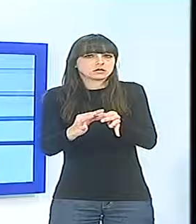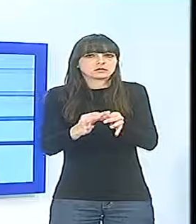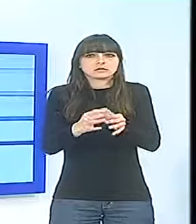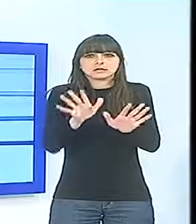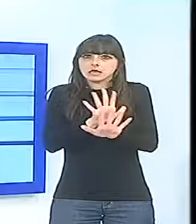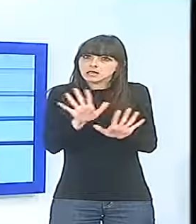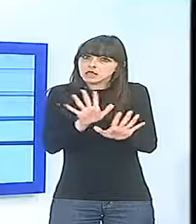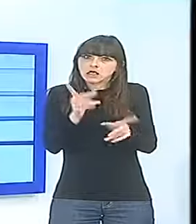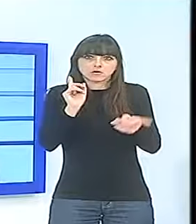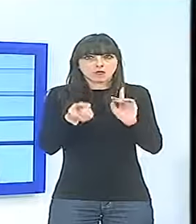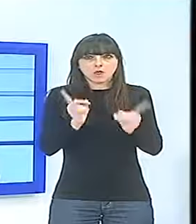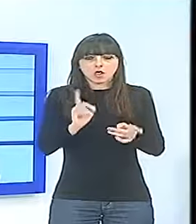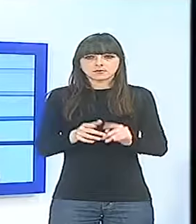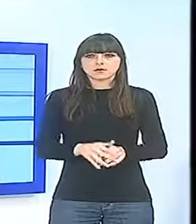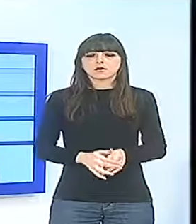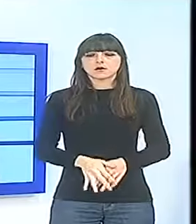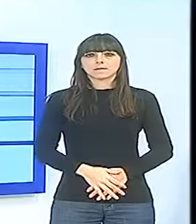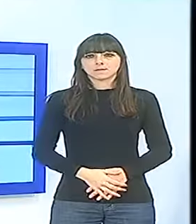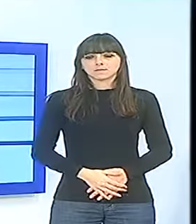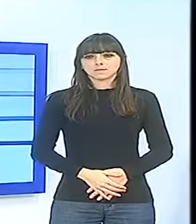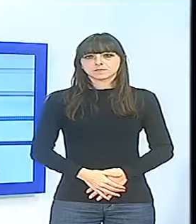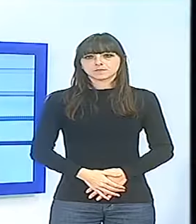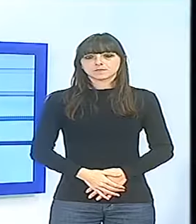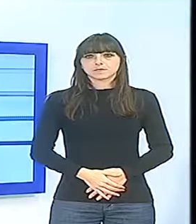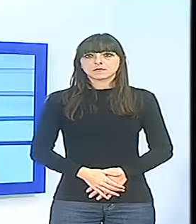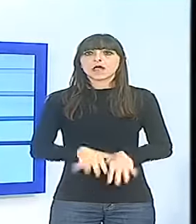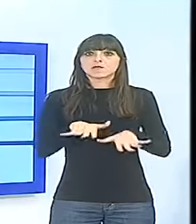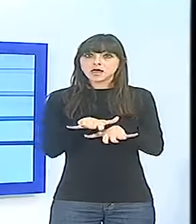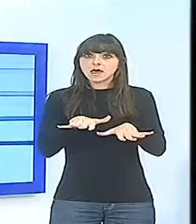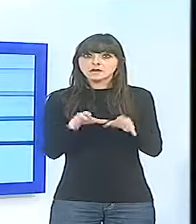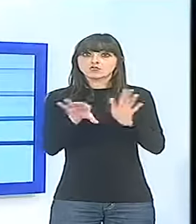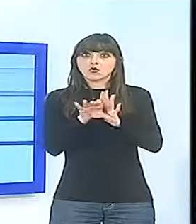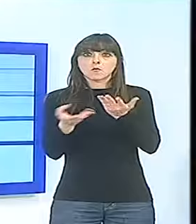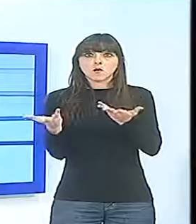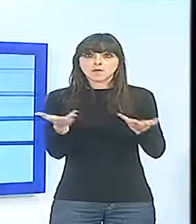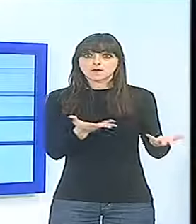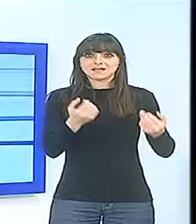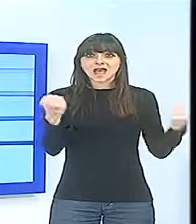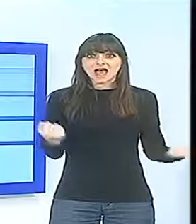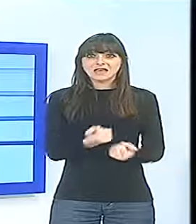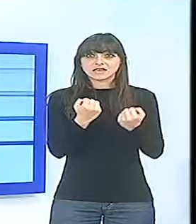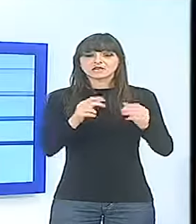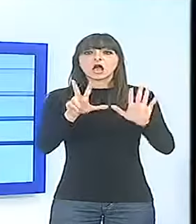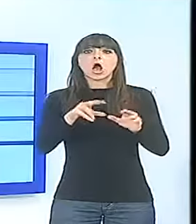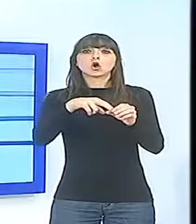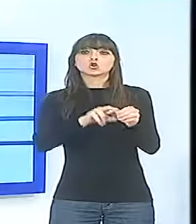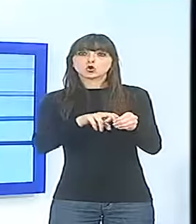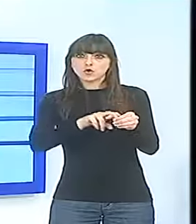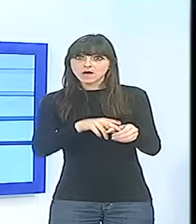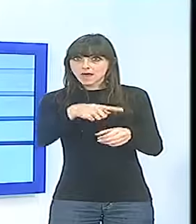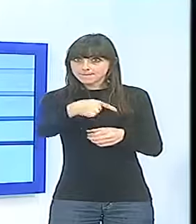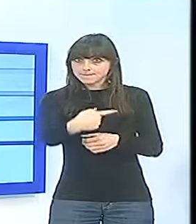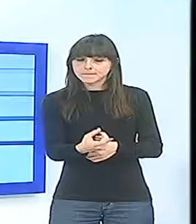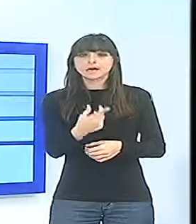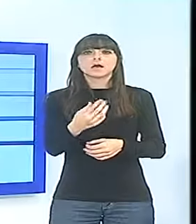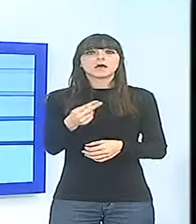la popolazione. Andiamo a Viareggio, in comune sono state presentate le iniziative per la giornata dell'8 novembre